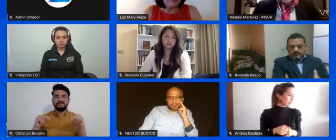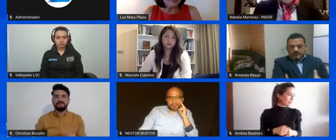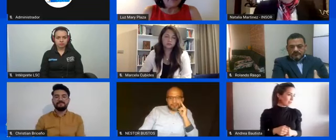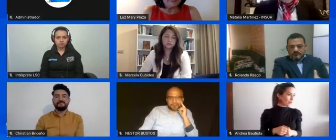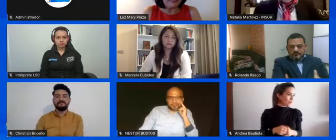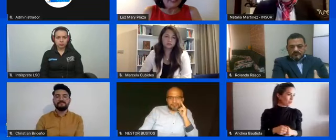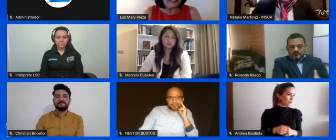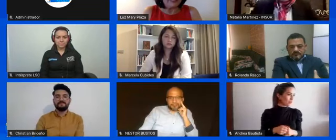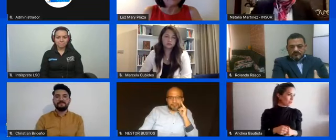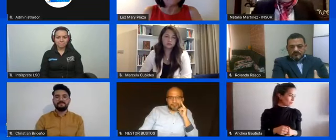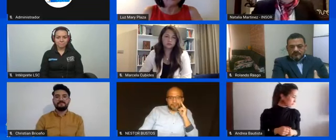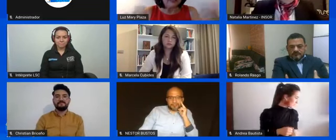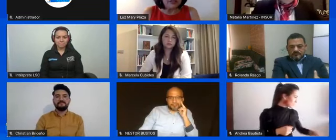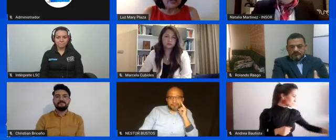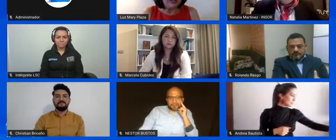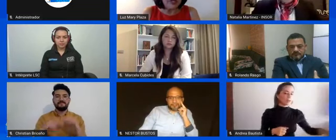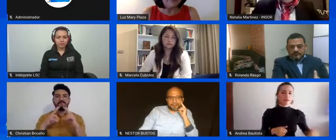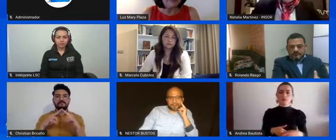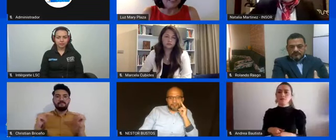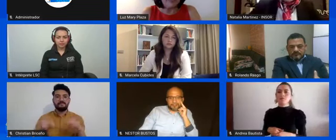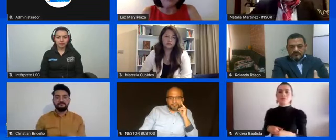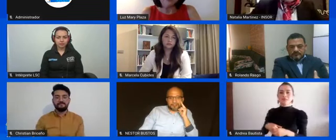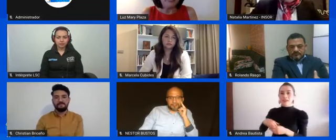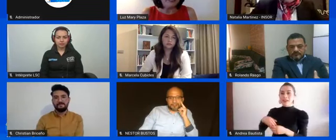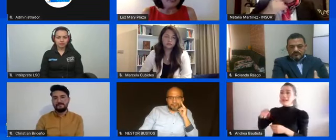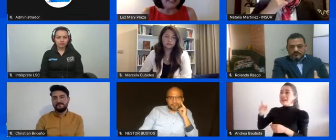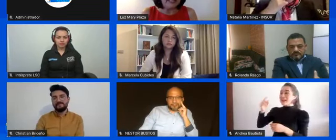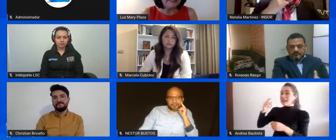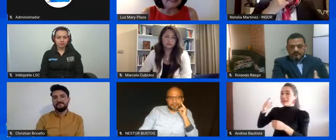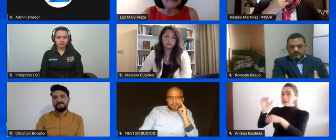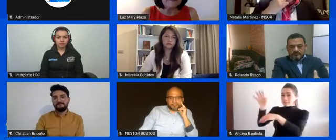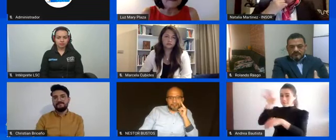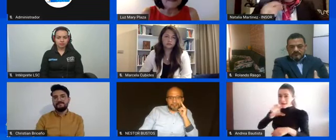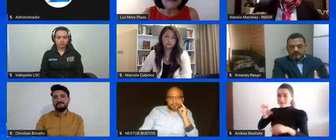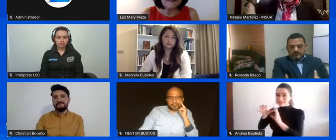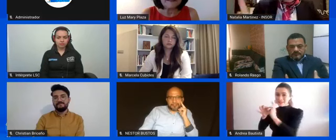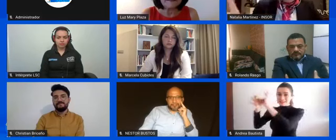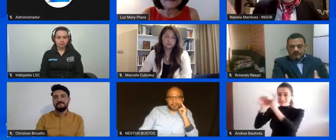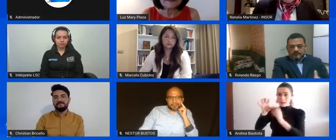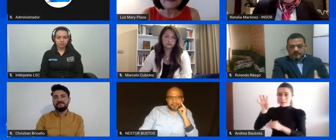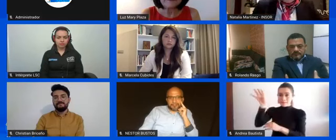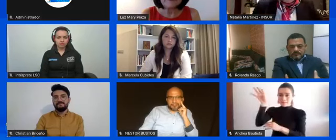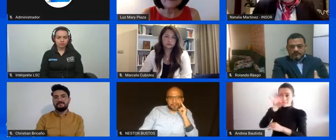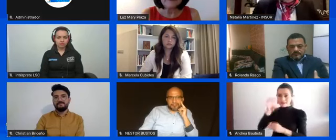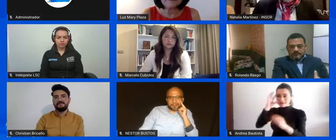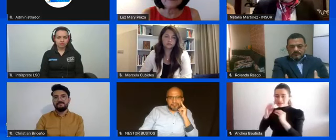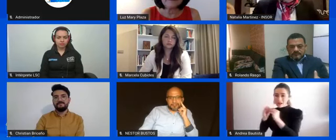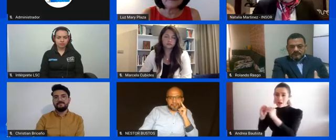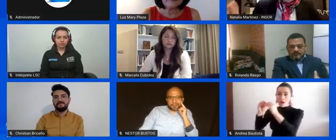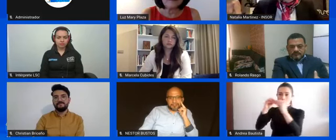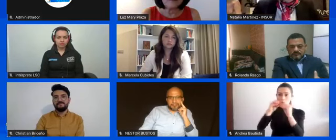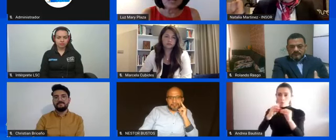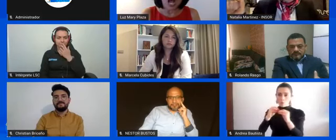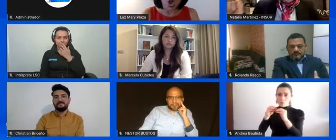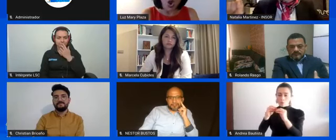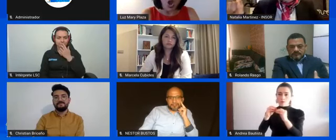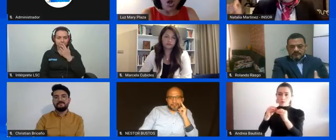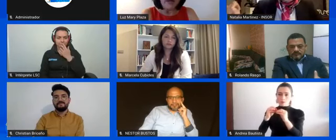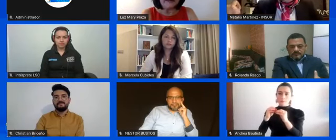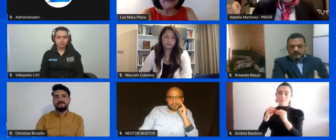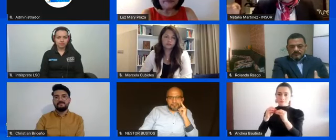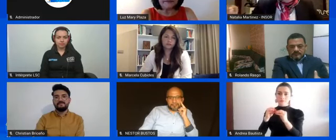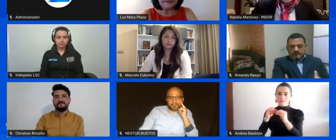se dan por cooperación internacional. Entonces fuimos a varios. Espérate que creo que Andrea estaba teniendo